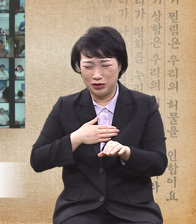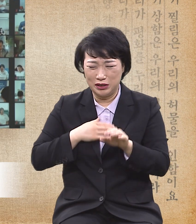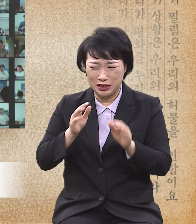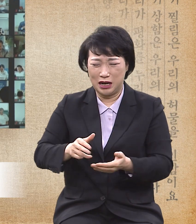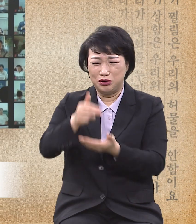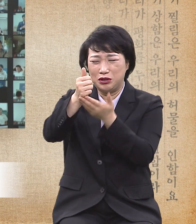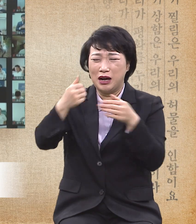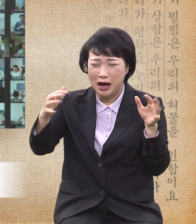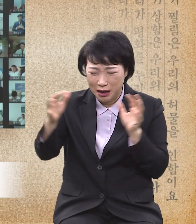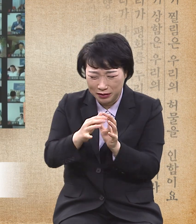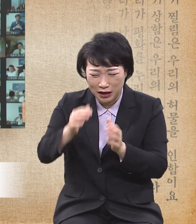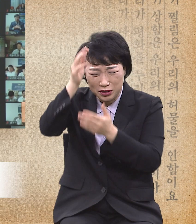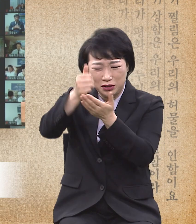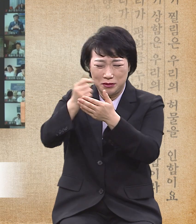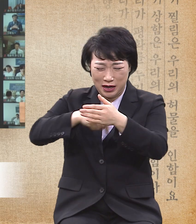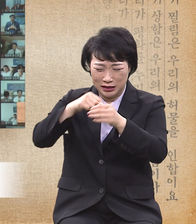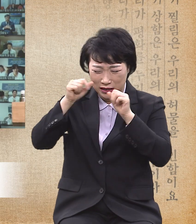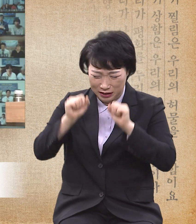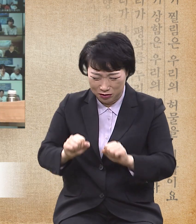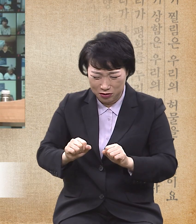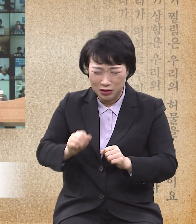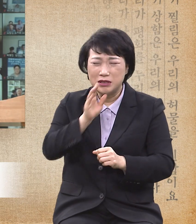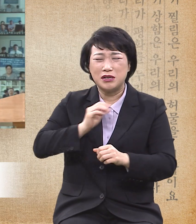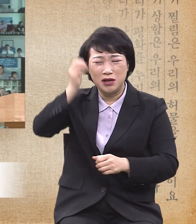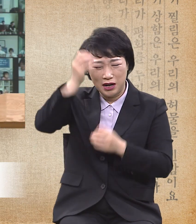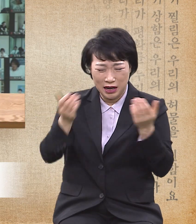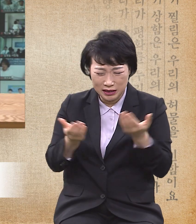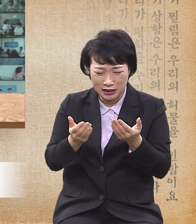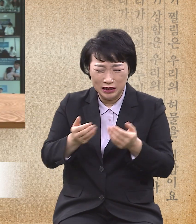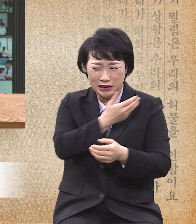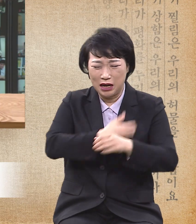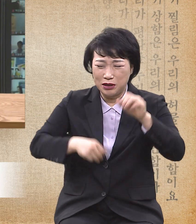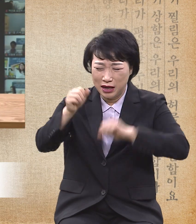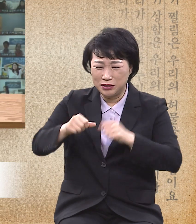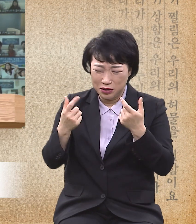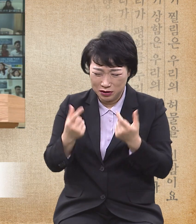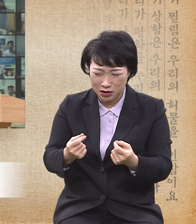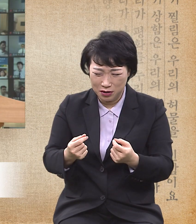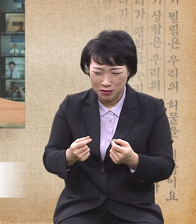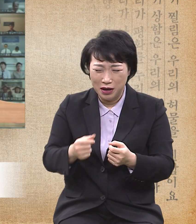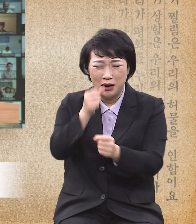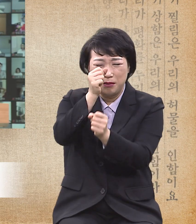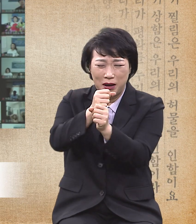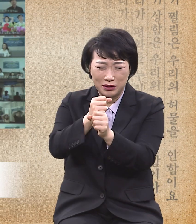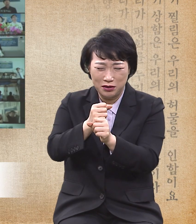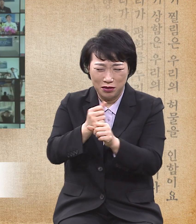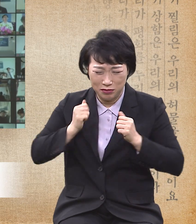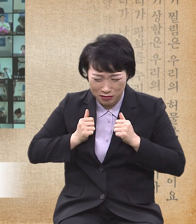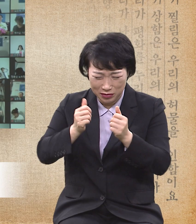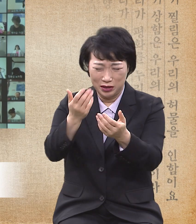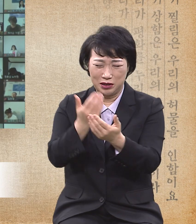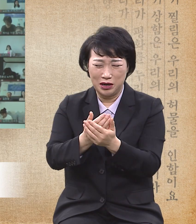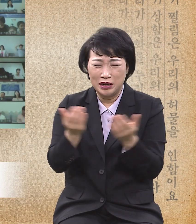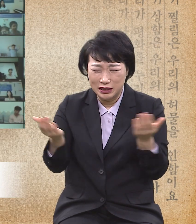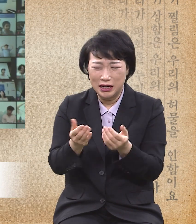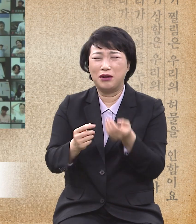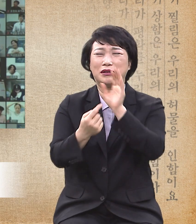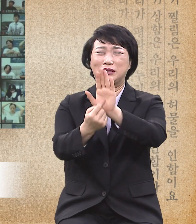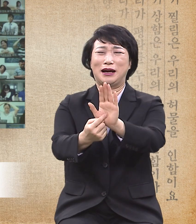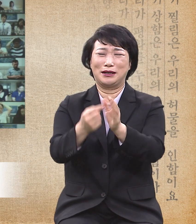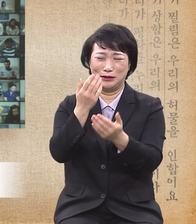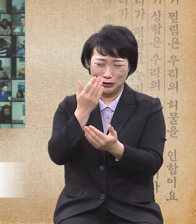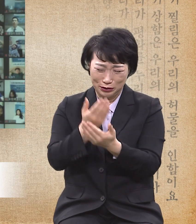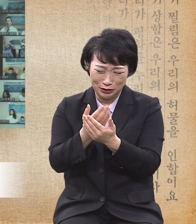주님과 함께 성령 안에서 훌륭한 일을 사도행전처럼 도모하게 하옵시고 일하게 하시고